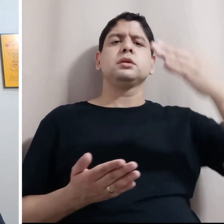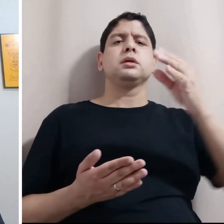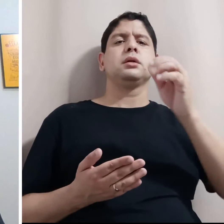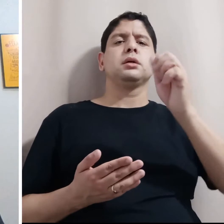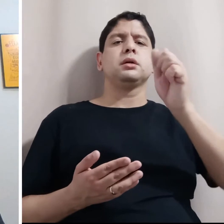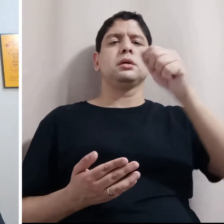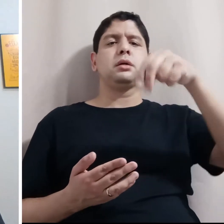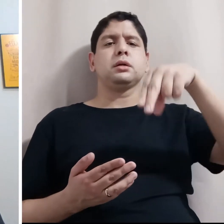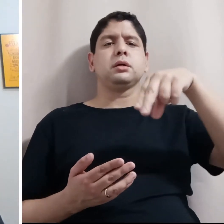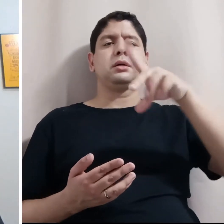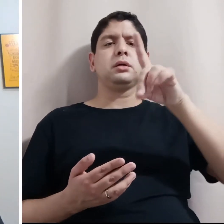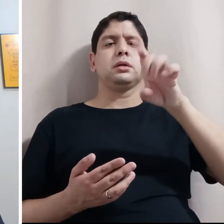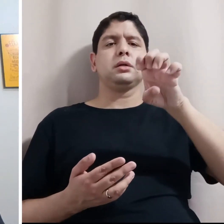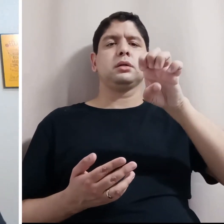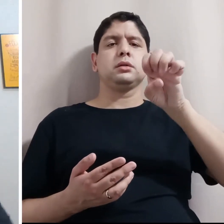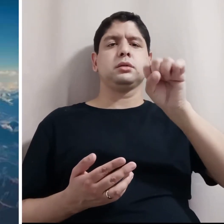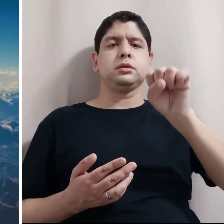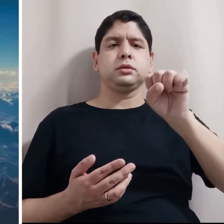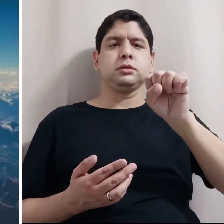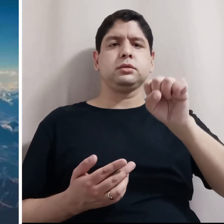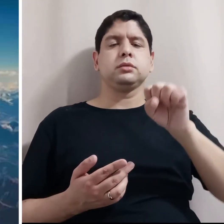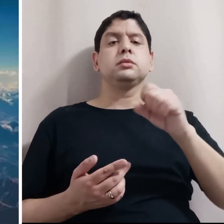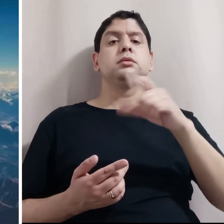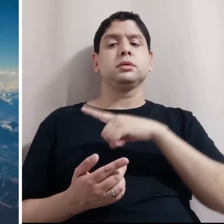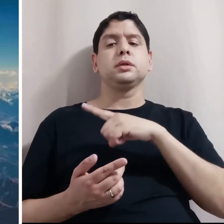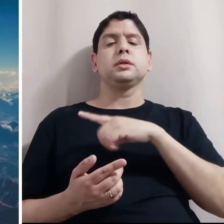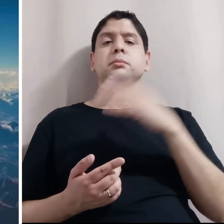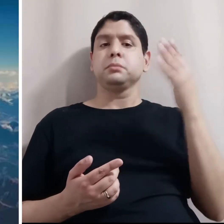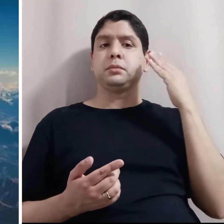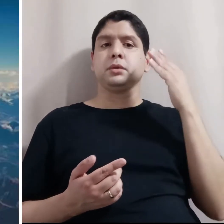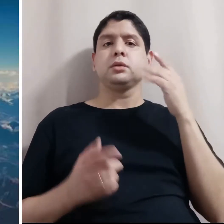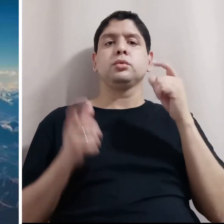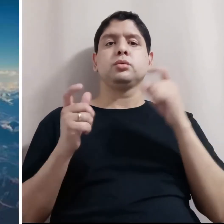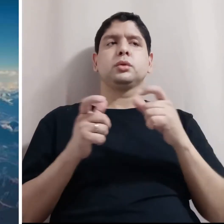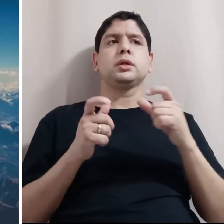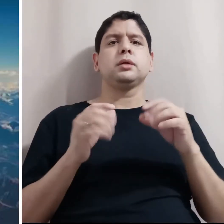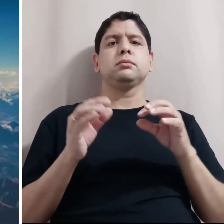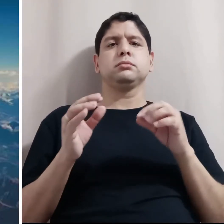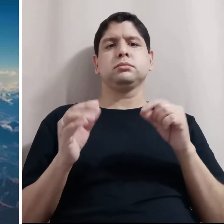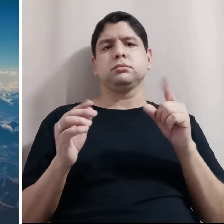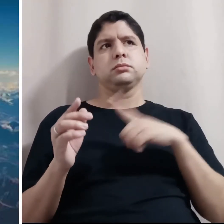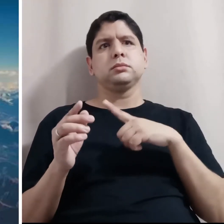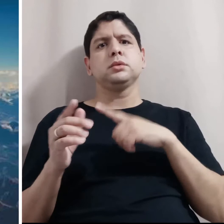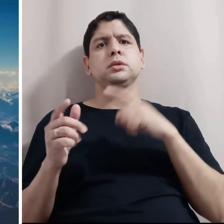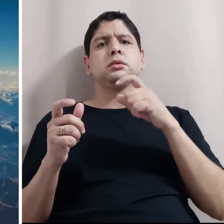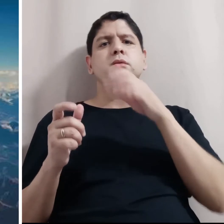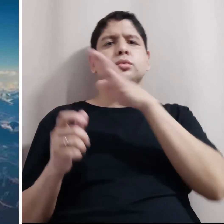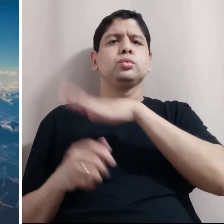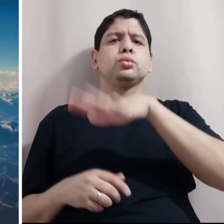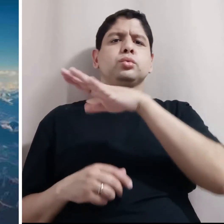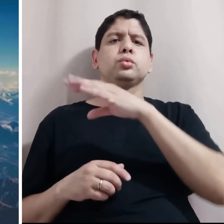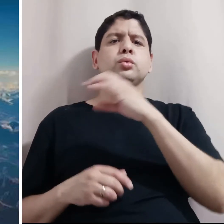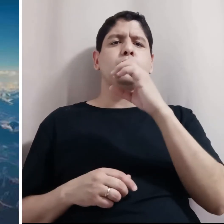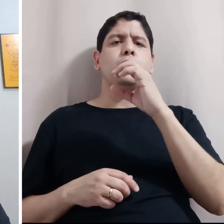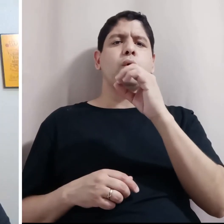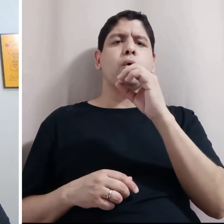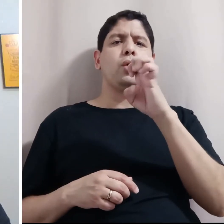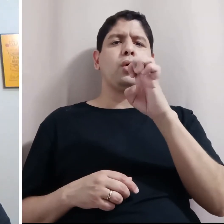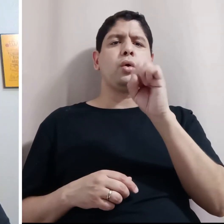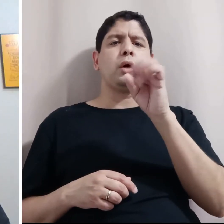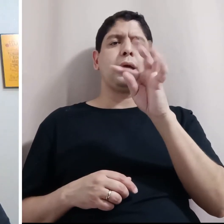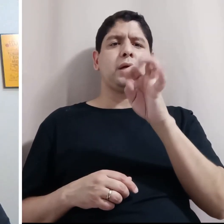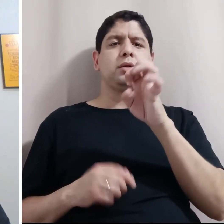chamada Cordilheira dos Andes, que é uma cadeia de montanhas, né, que ela atravessa aí, toda a